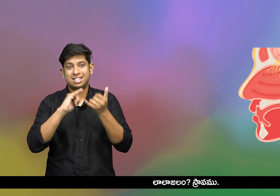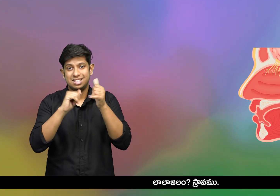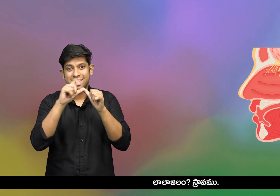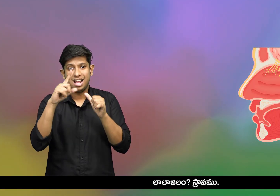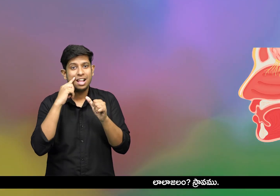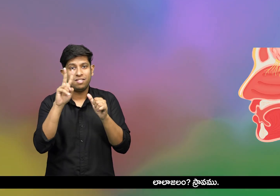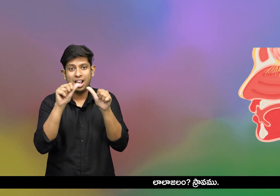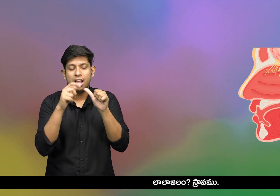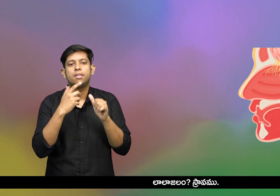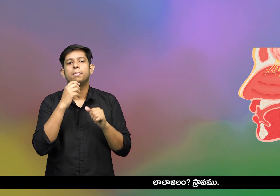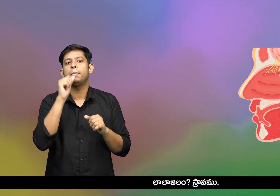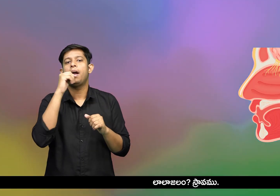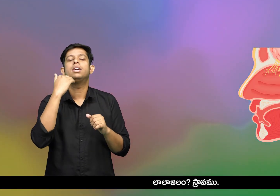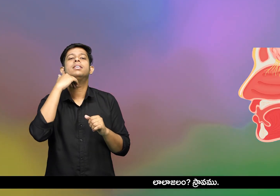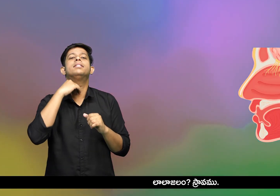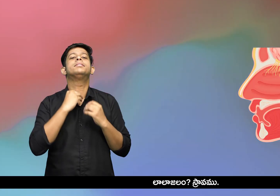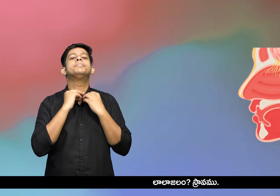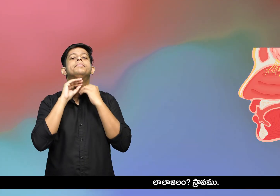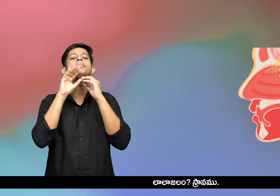లాలాజలం, స్రావము.